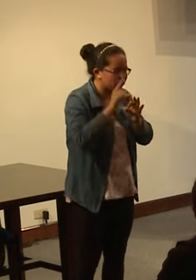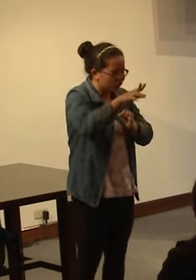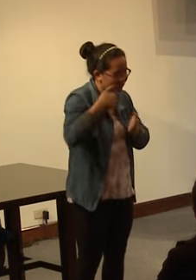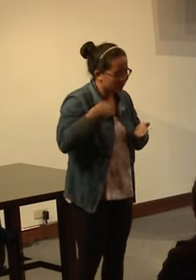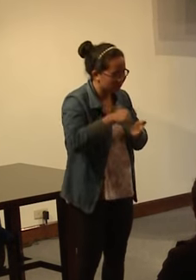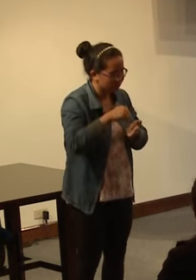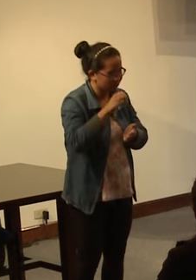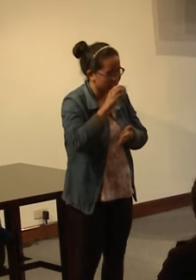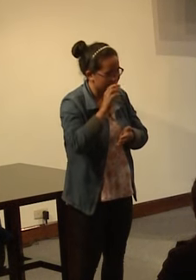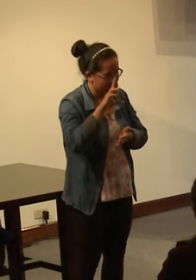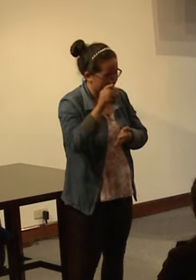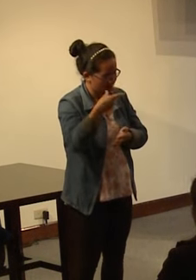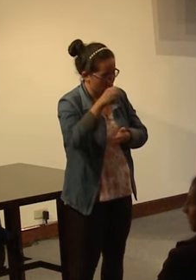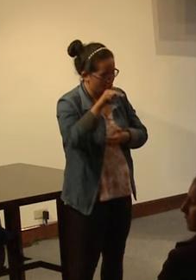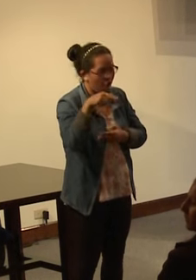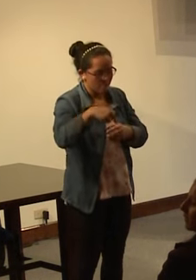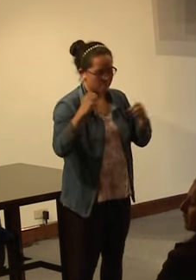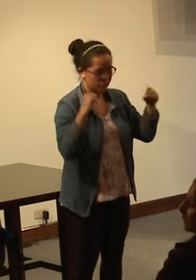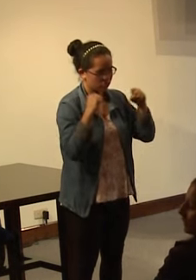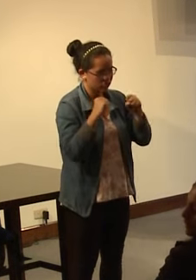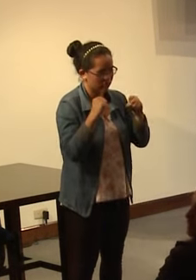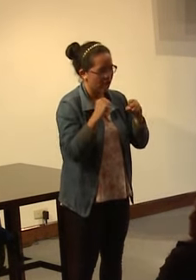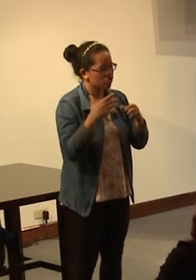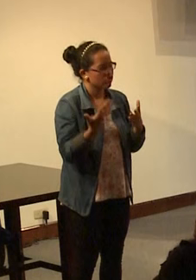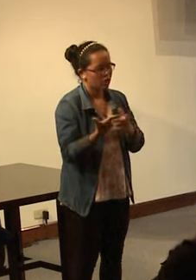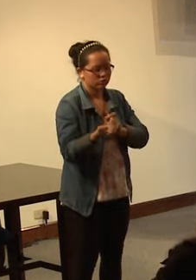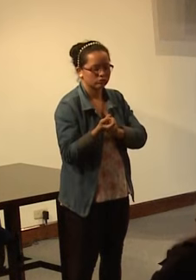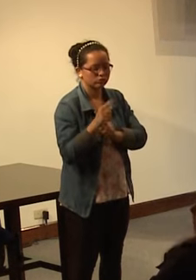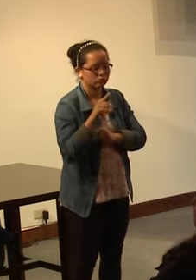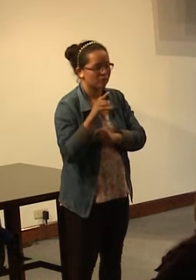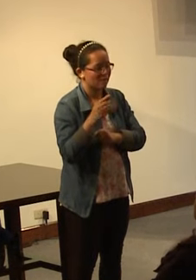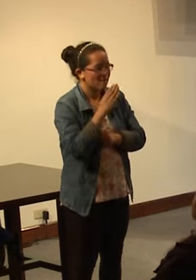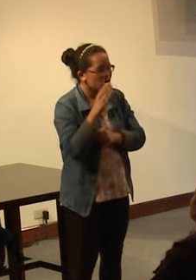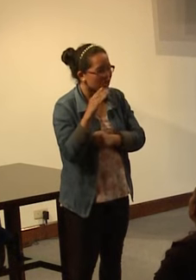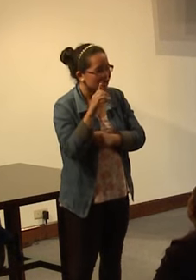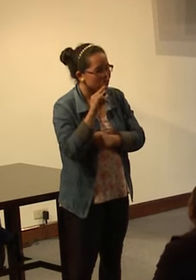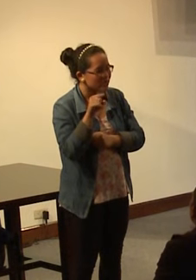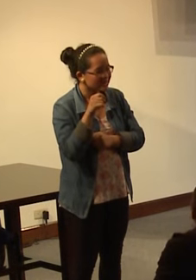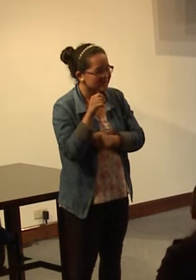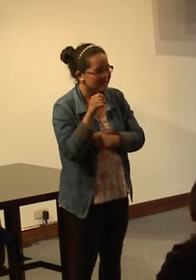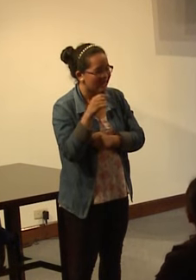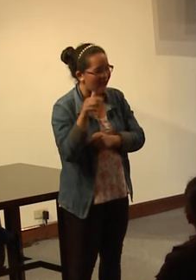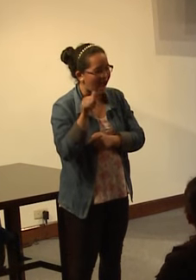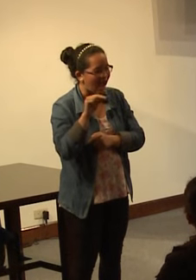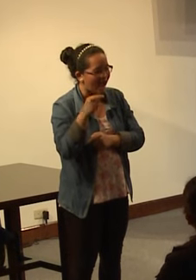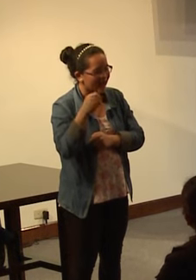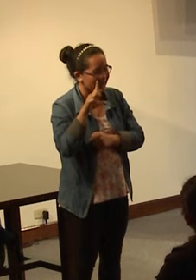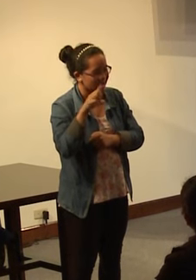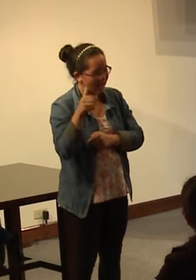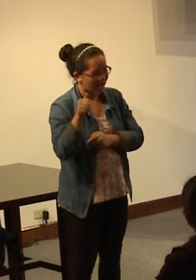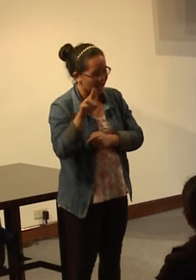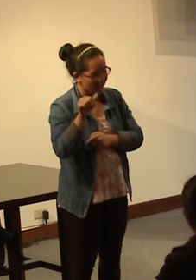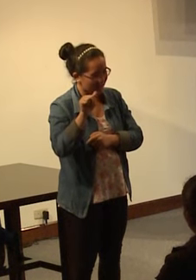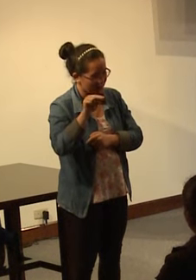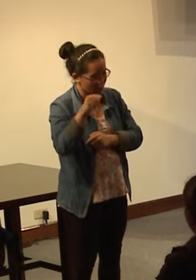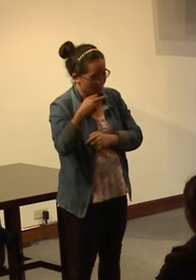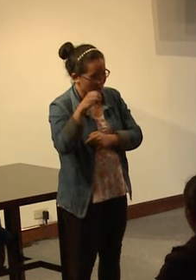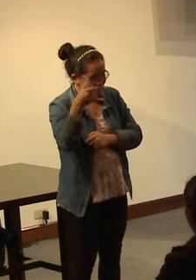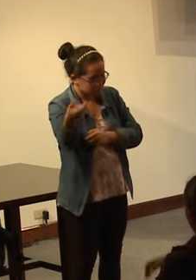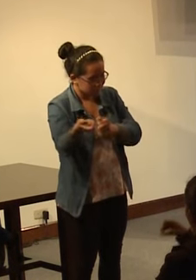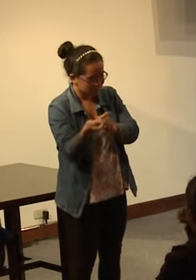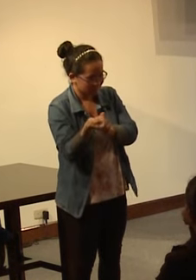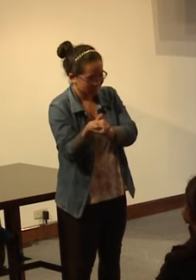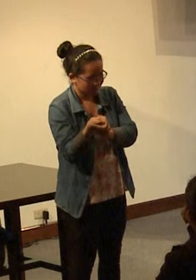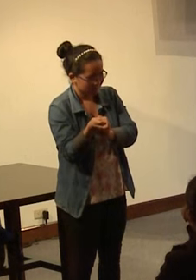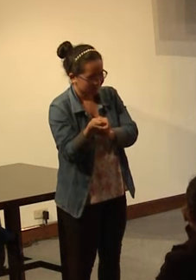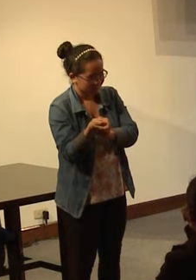está en el Museo del Banco de la República, aquí en Bogotá, frente a la Luis Ángel Arango, un cuadro espectacular. Pero fíjense que además de lo visual, ¿sí dan cuenta que hay un componente emocional que